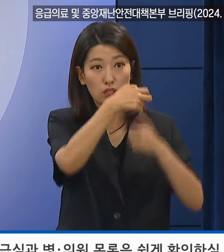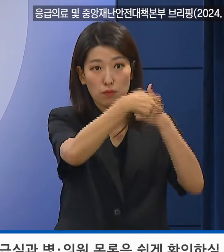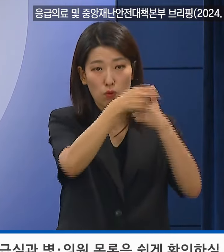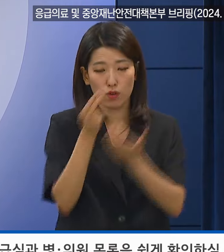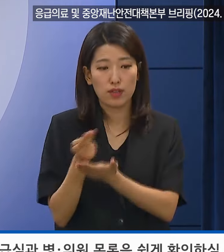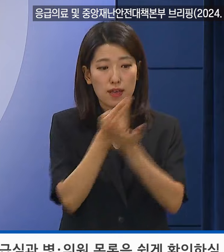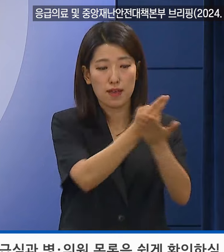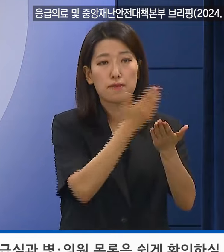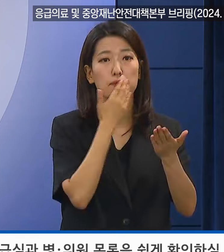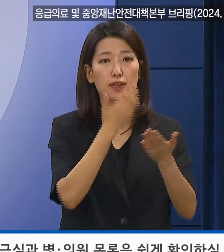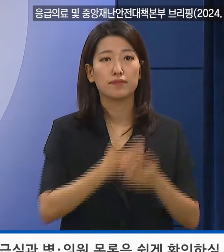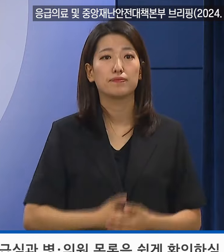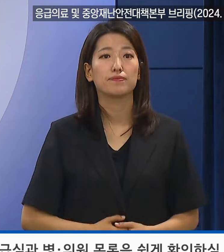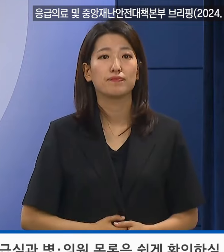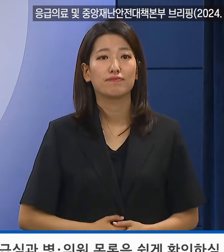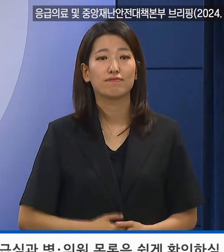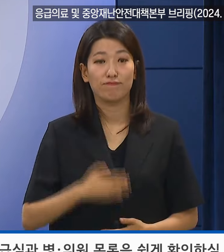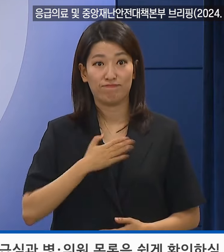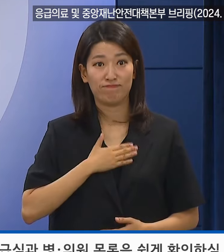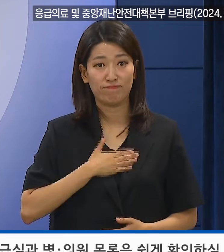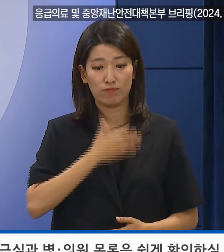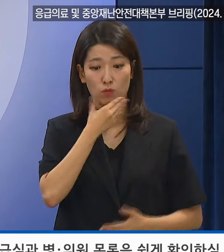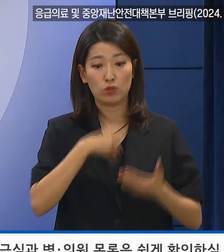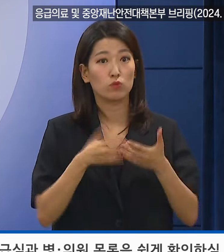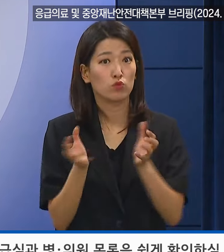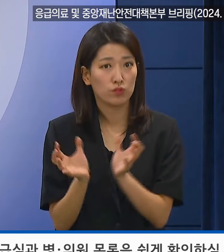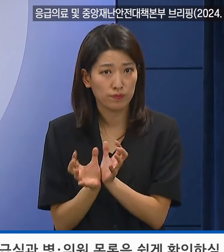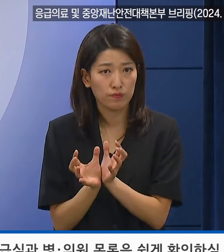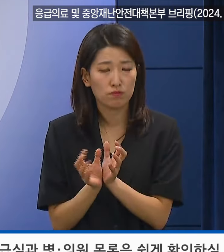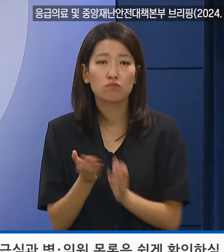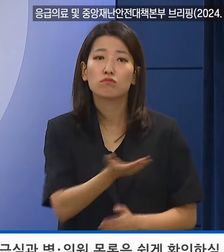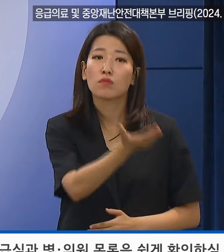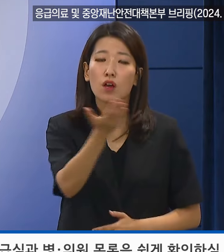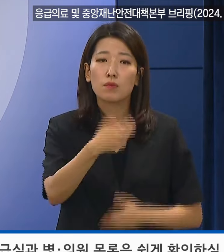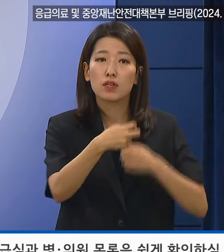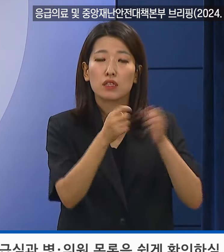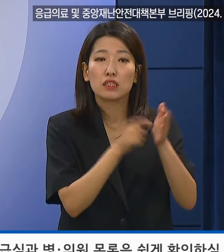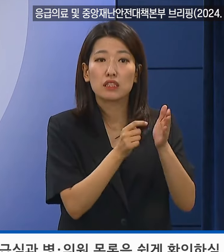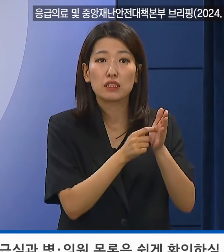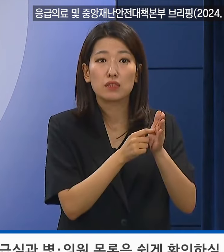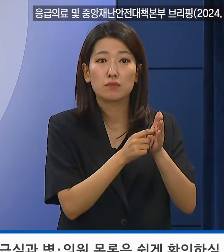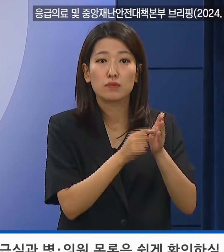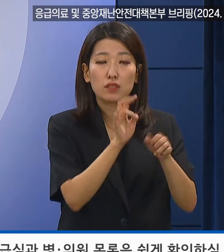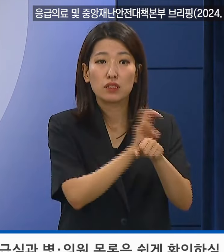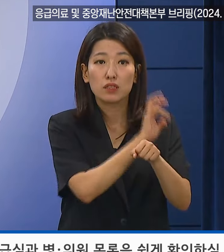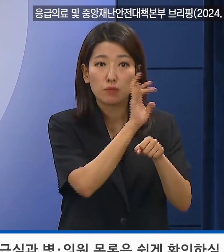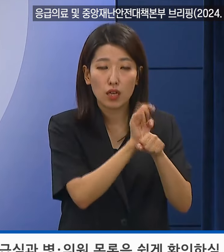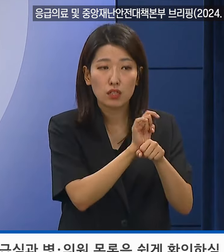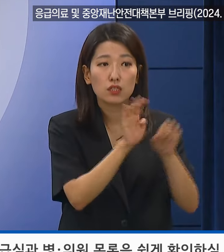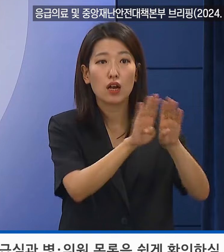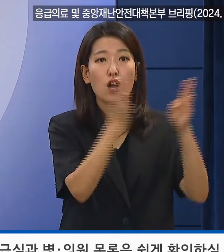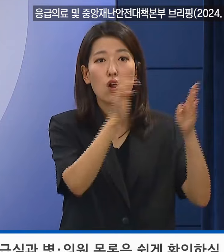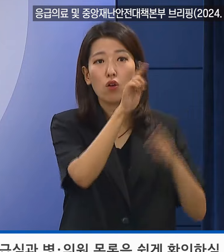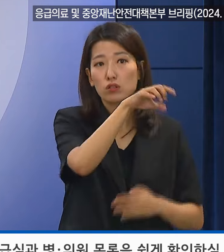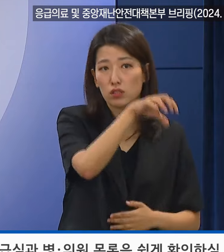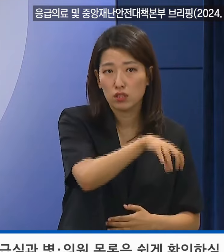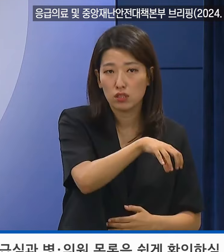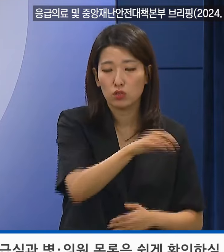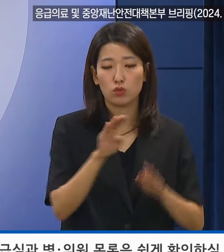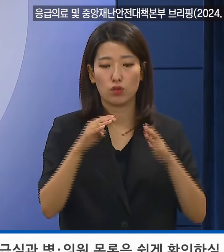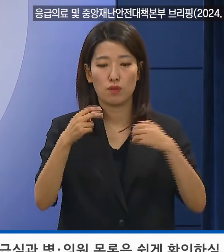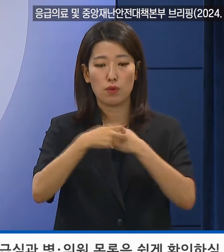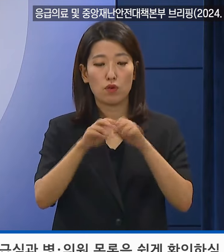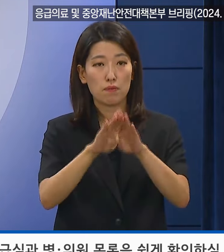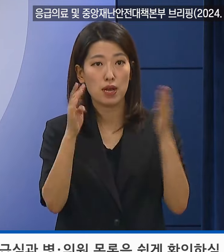보건복지부는 국민들께서 현재 방문 가능한 응급실과 병의원 목록을 쉽게 확인하실 수